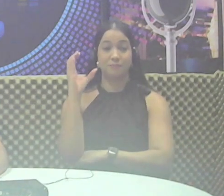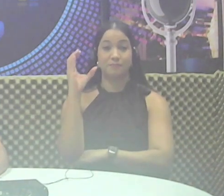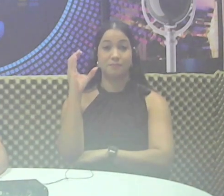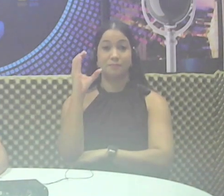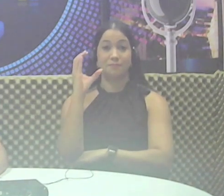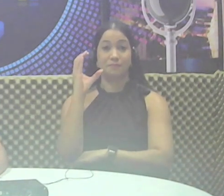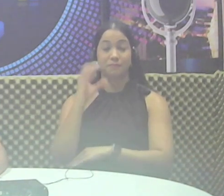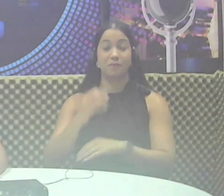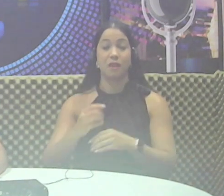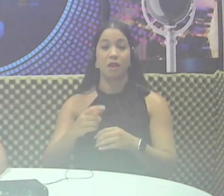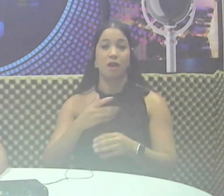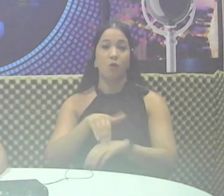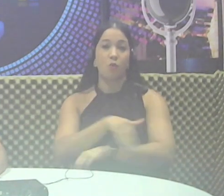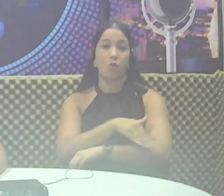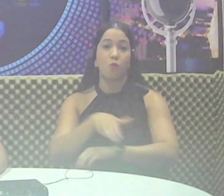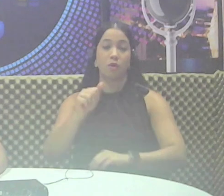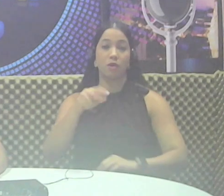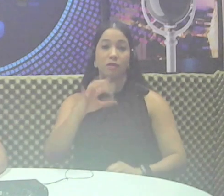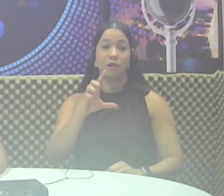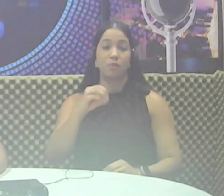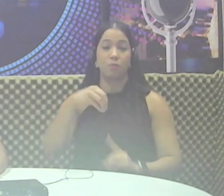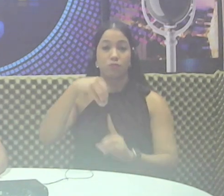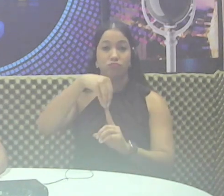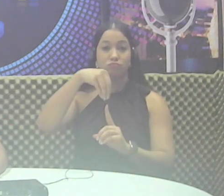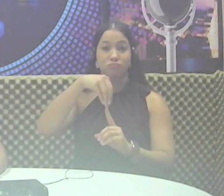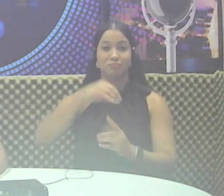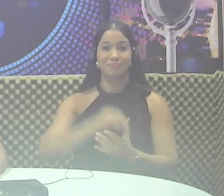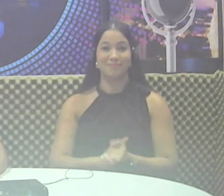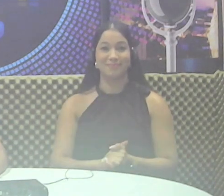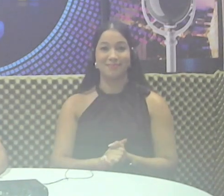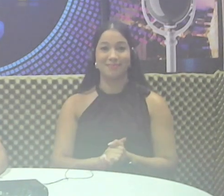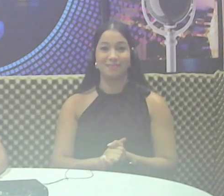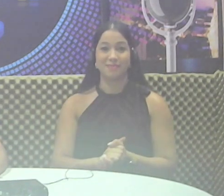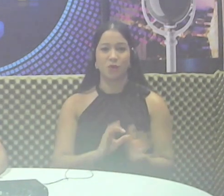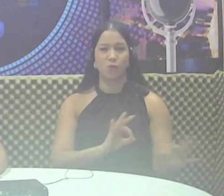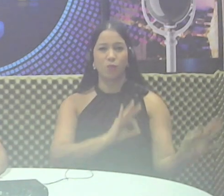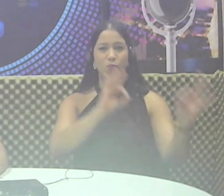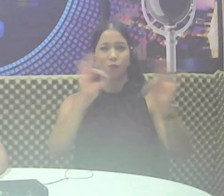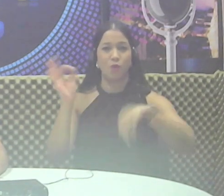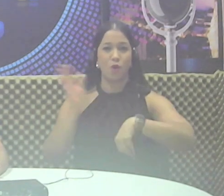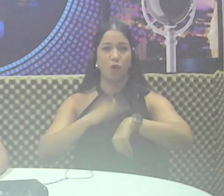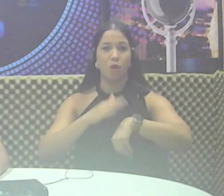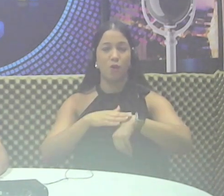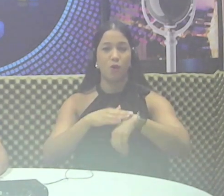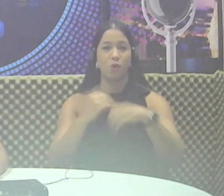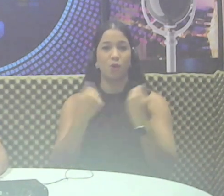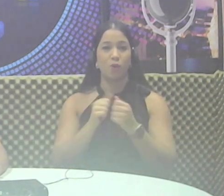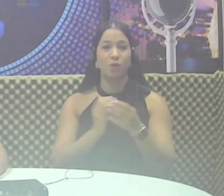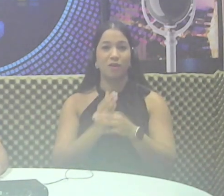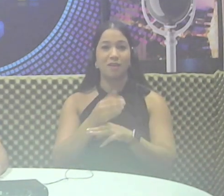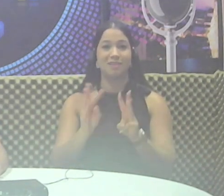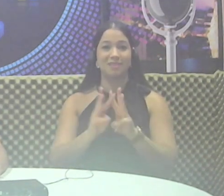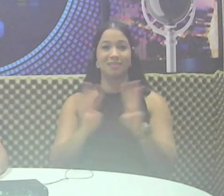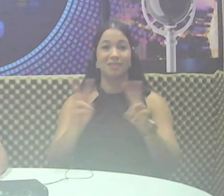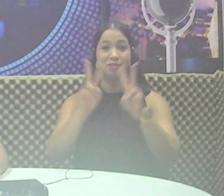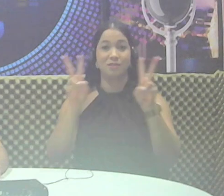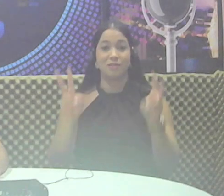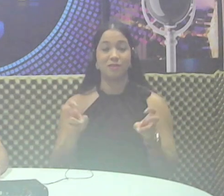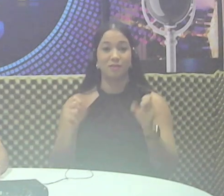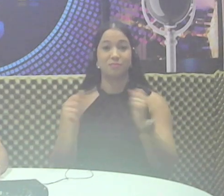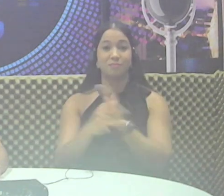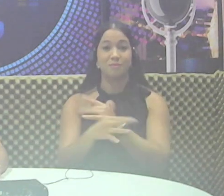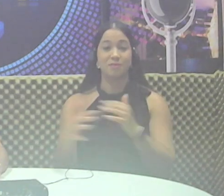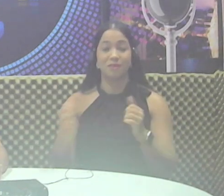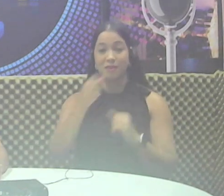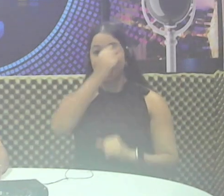com embarque pela Avenida Anselmo Alves dos Santos. Para acompanhar os horários e as linhas, acesse a página sobre o setor no portal